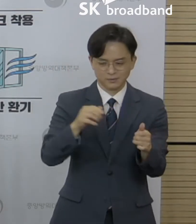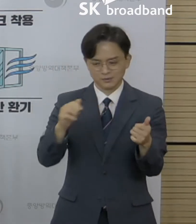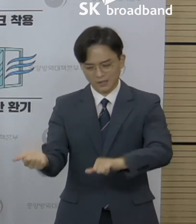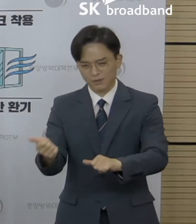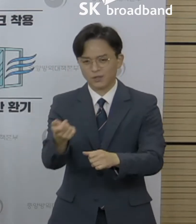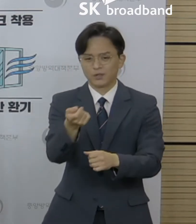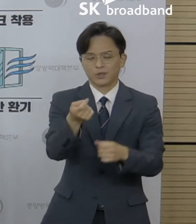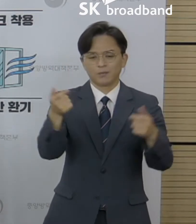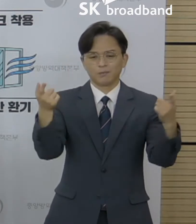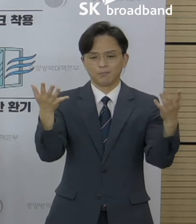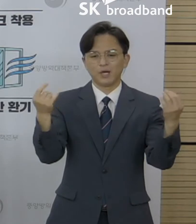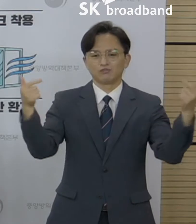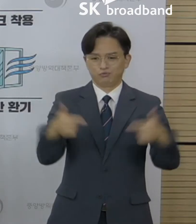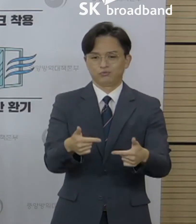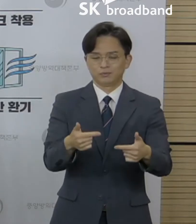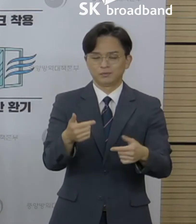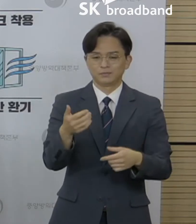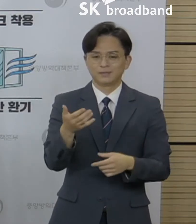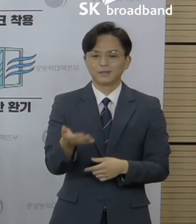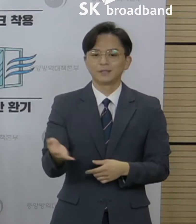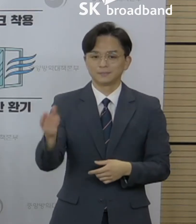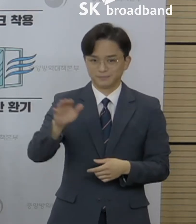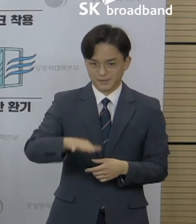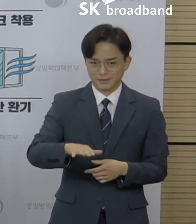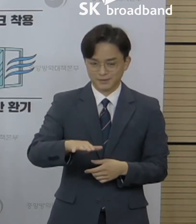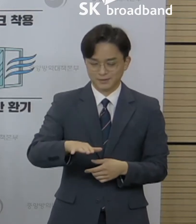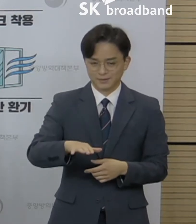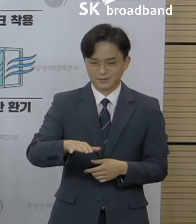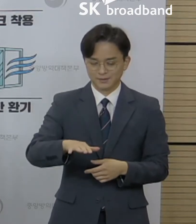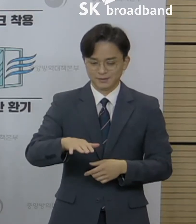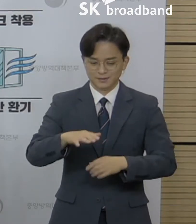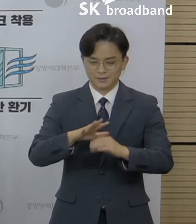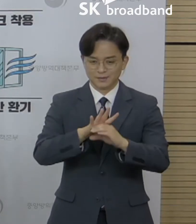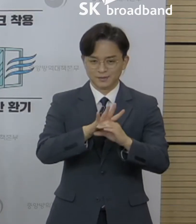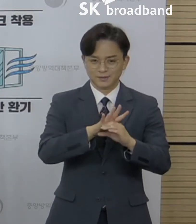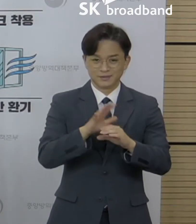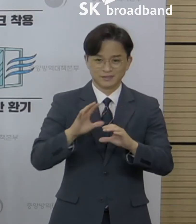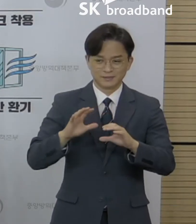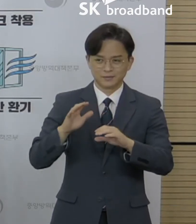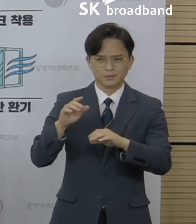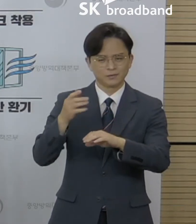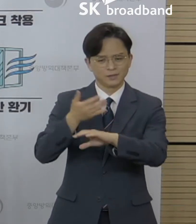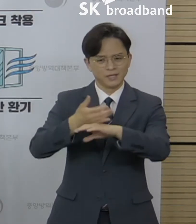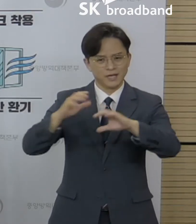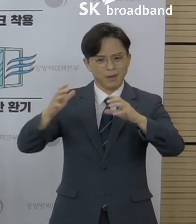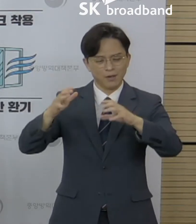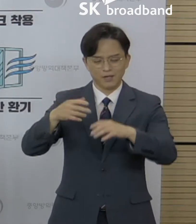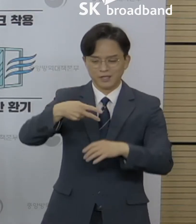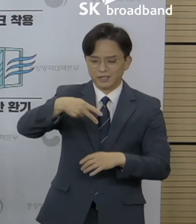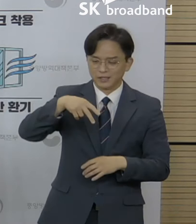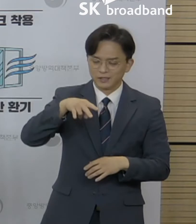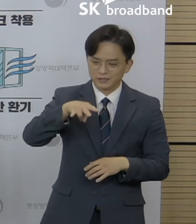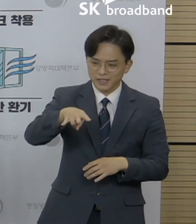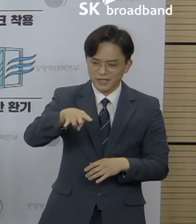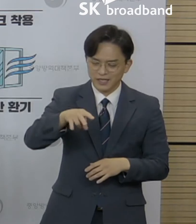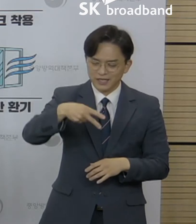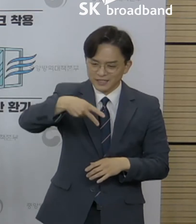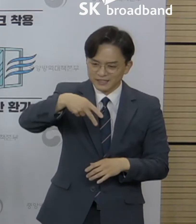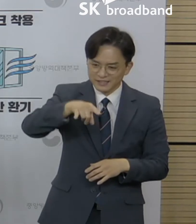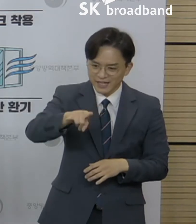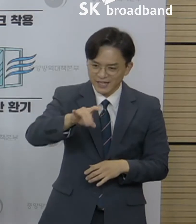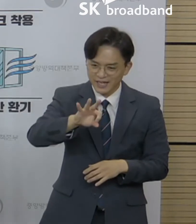그럼에도 불구하고 접종 완료율이 70%에 이르러 전 세계 1위로 추정되는 국가인